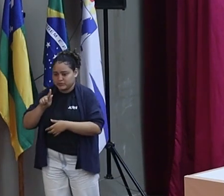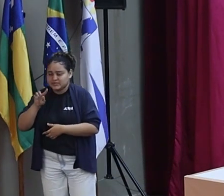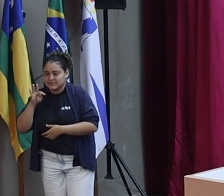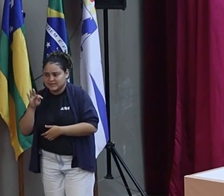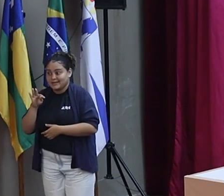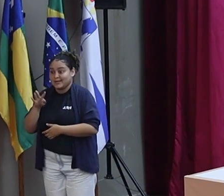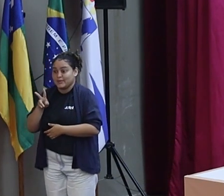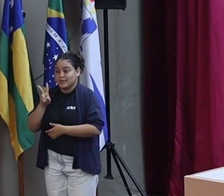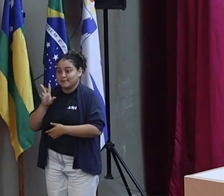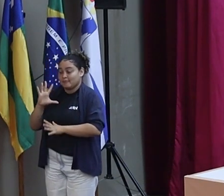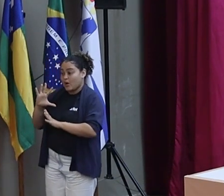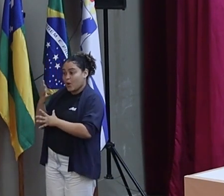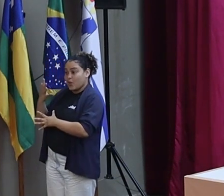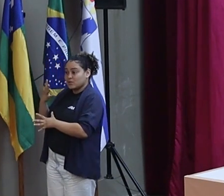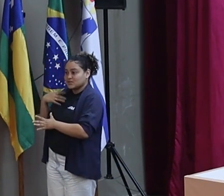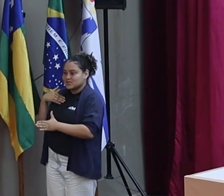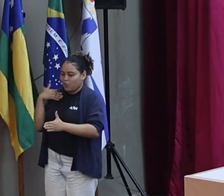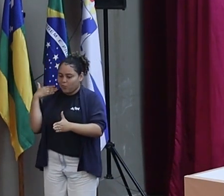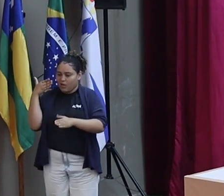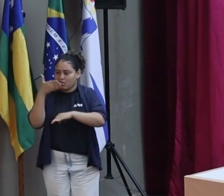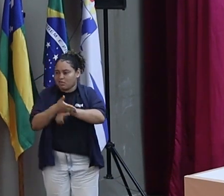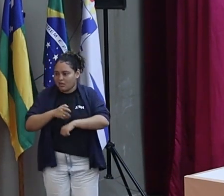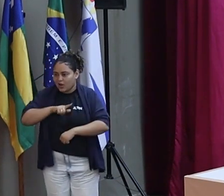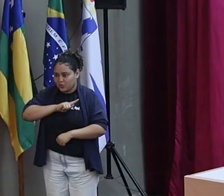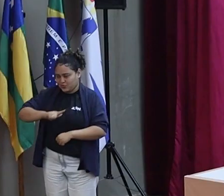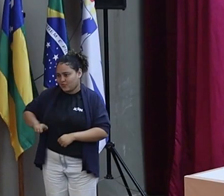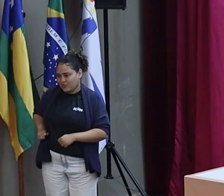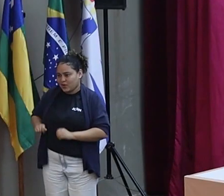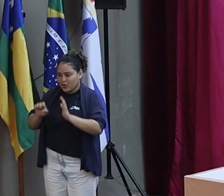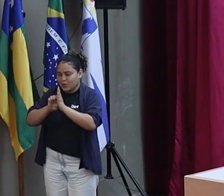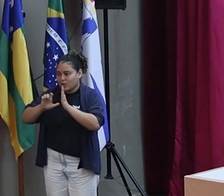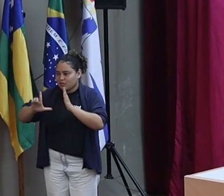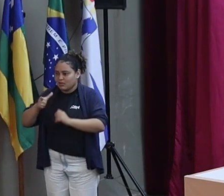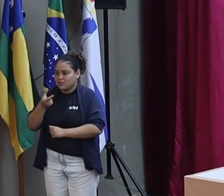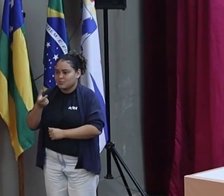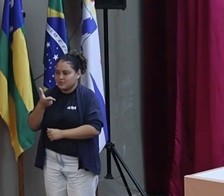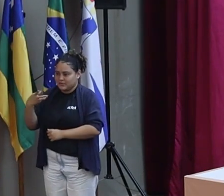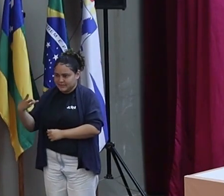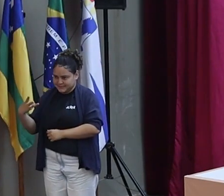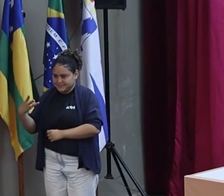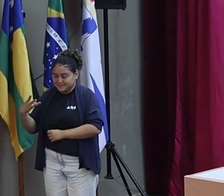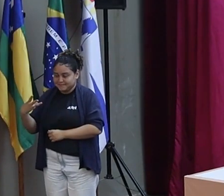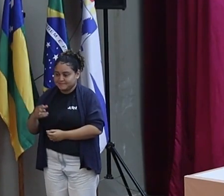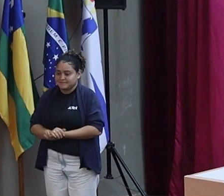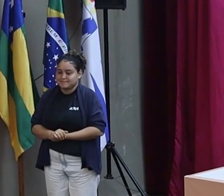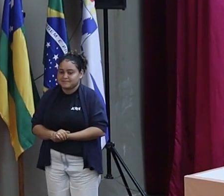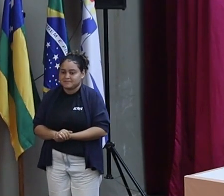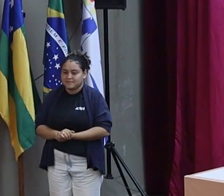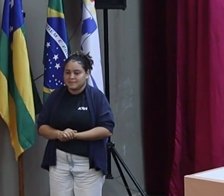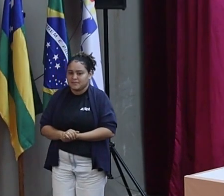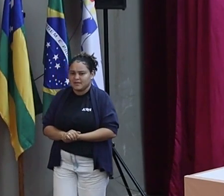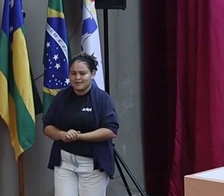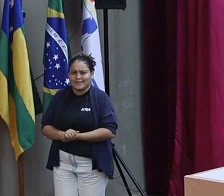do ataque do governo ao PNLD, né, por meio do edital do PNLD 2023, em que